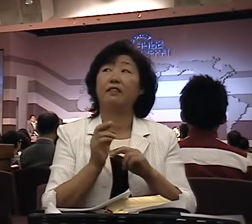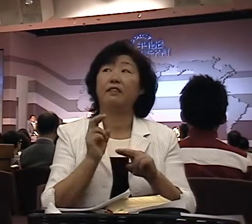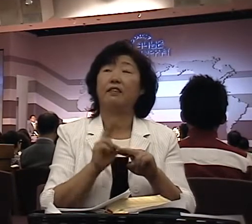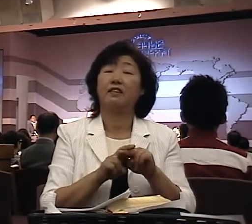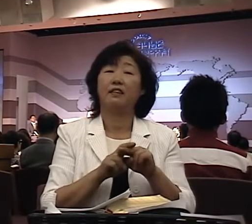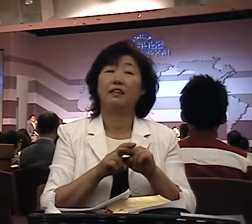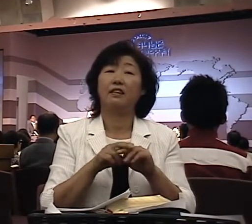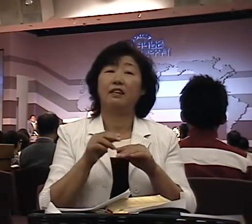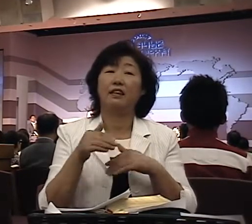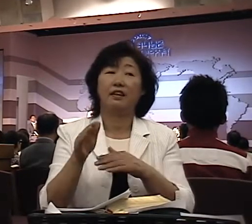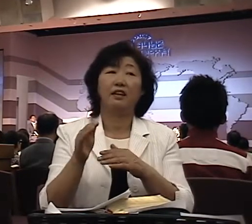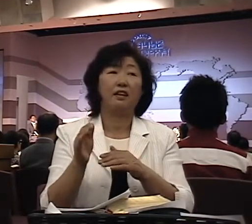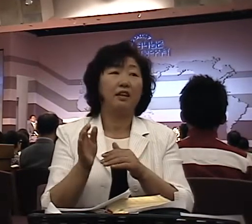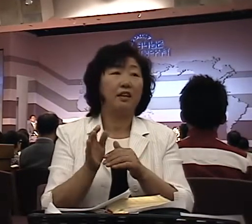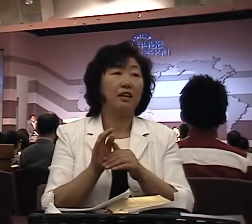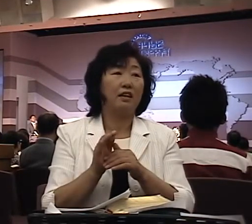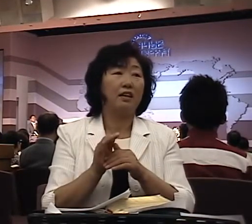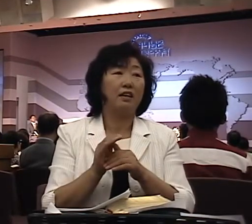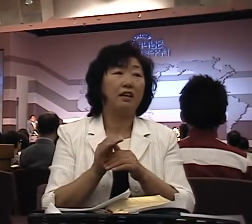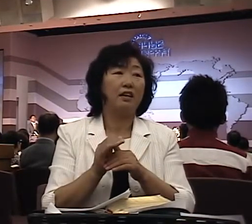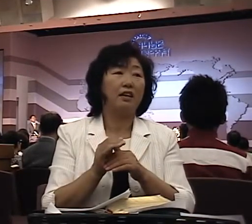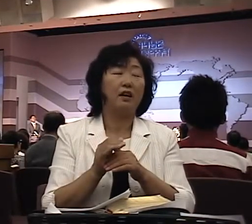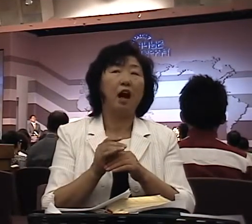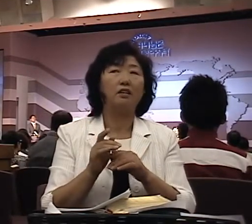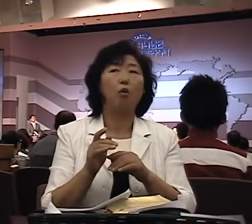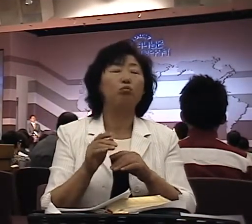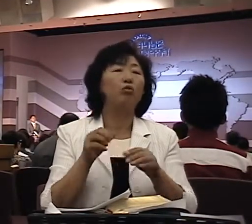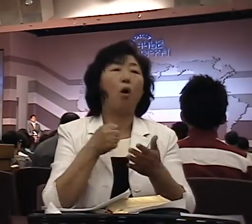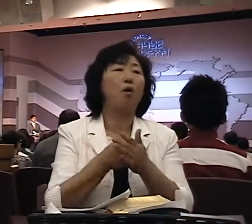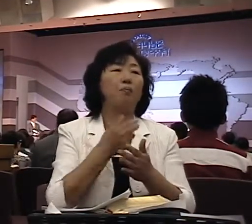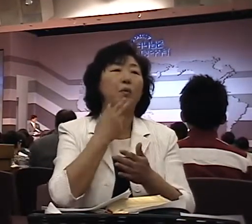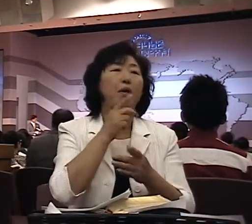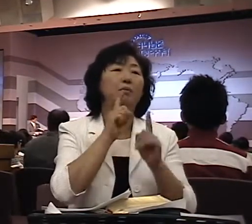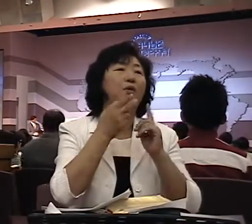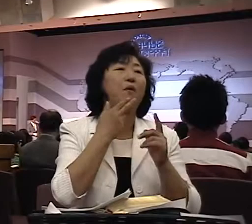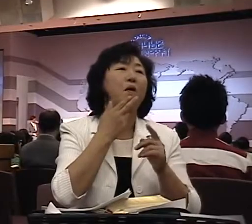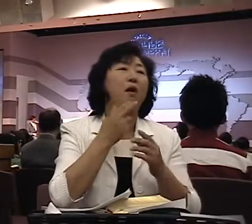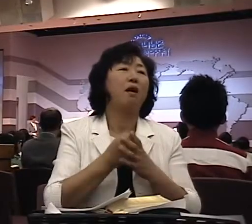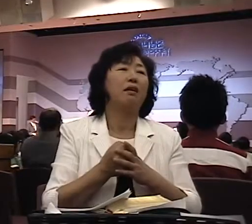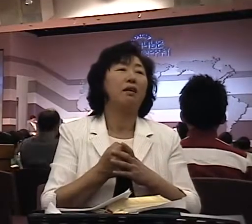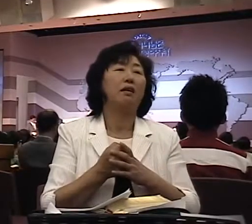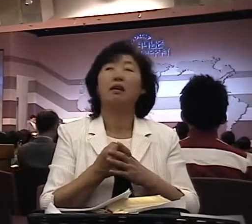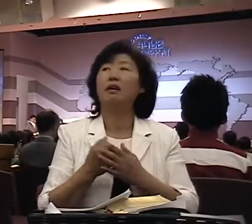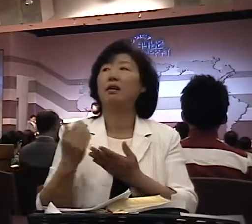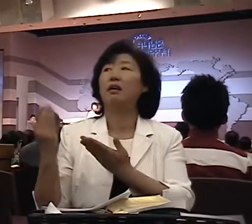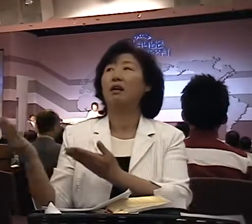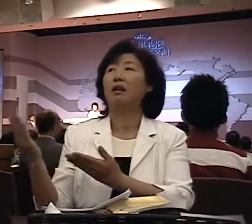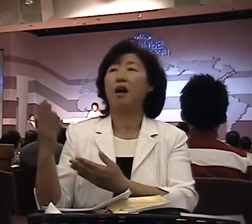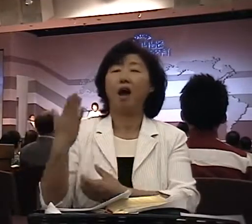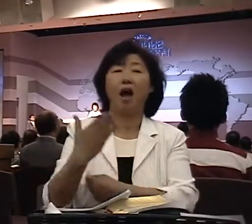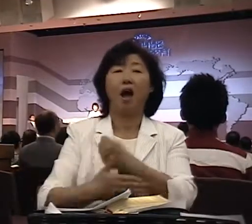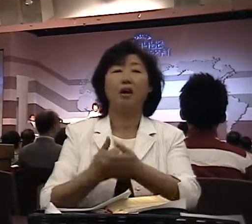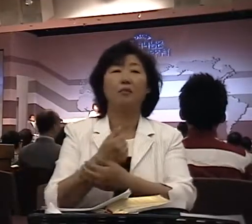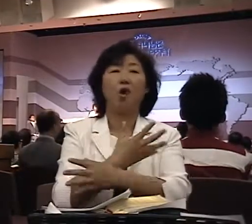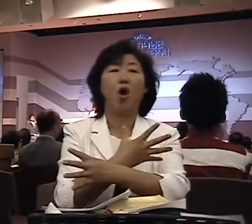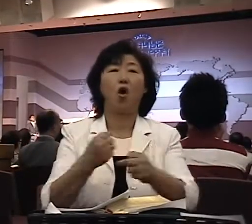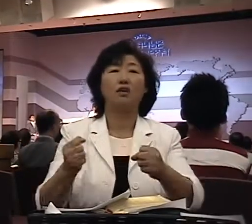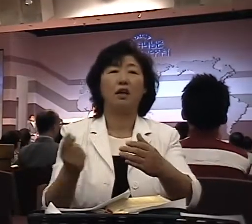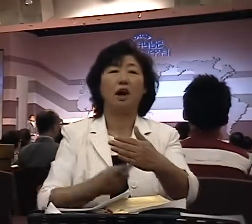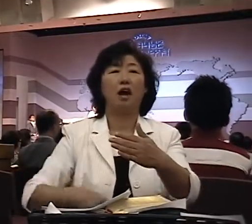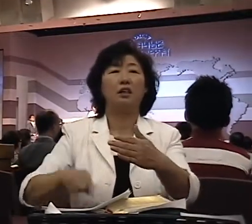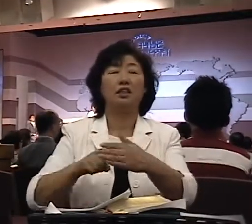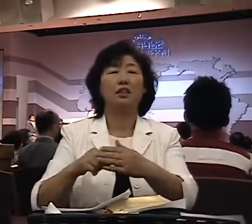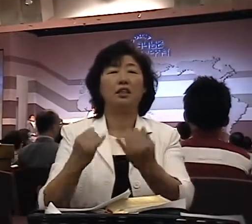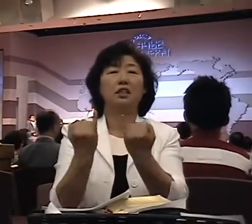주시고 축복해 주시길 바랍니다. 우리 이 시간 한번 축복의 손을 들고 전도사님을 향해 하나님의 언약 안에 있는 여정을